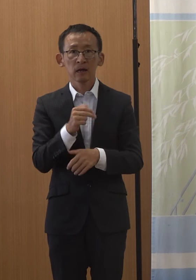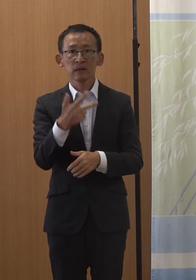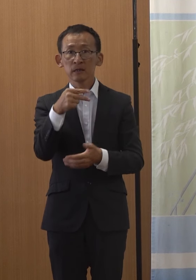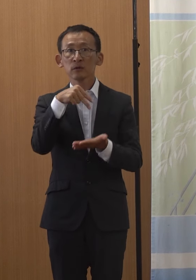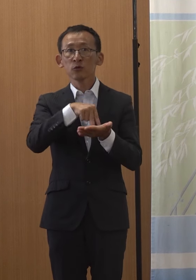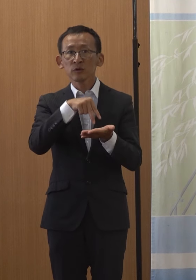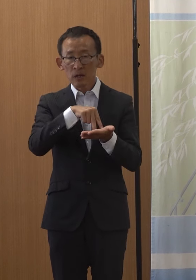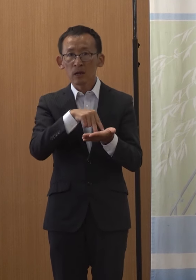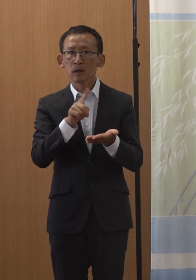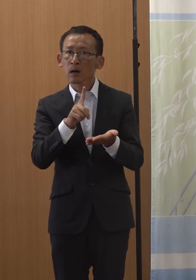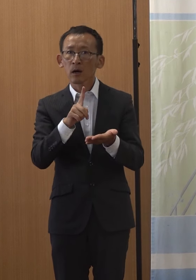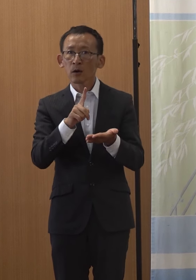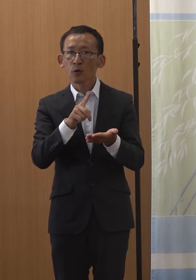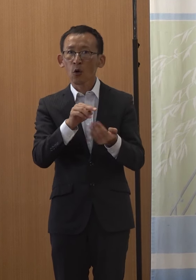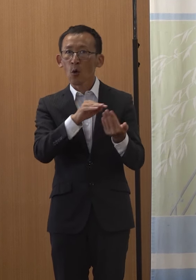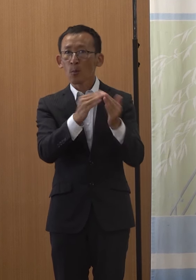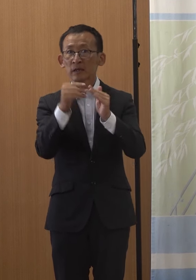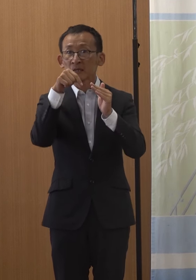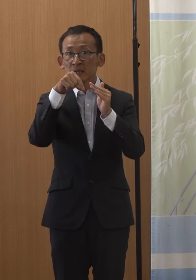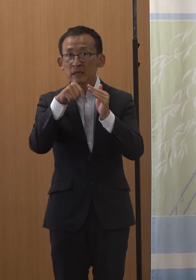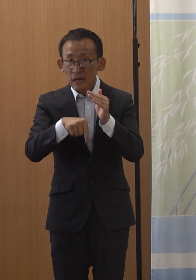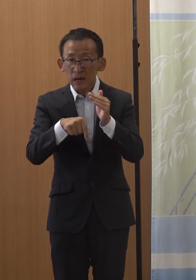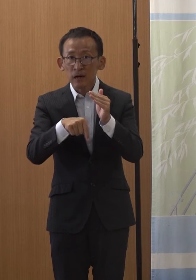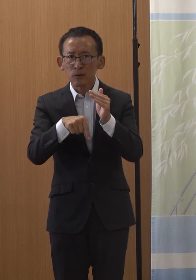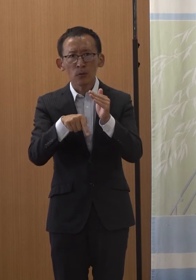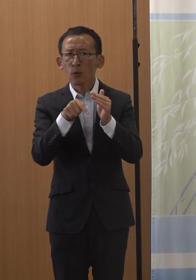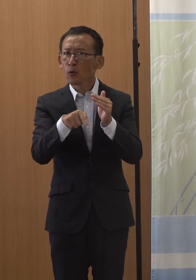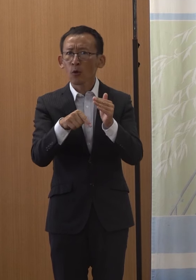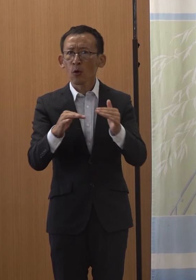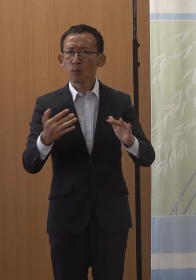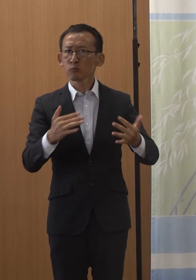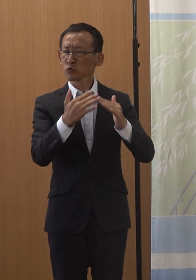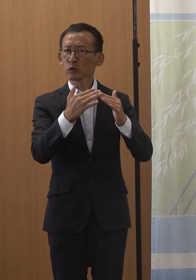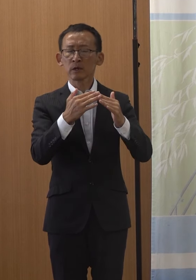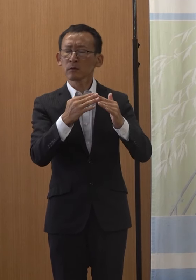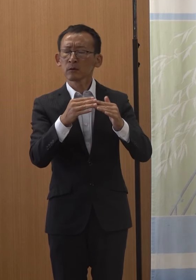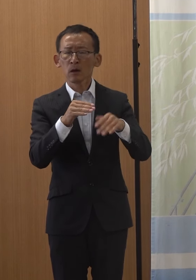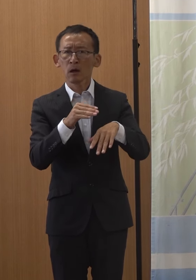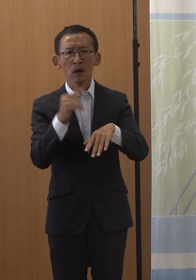ふうに臨みたいか、ご見解をお伺いします。 はい、